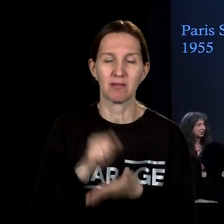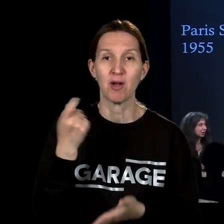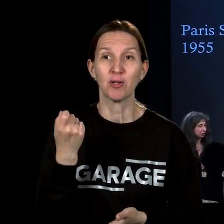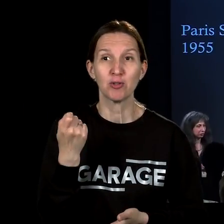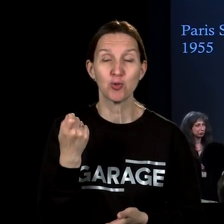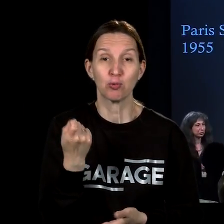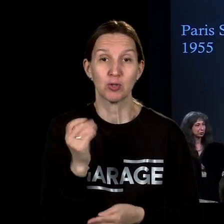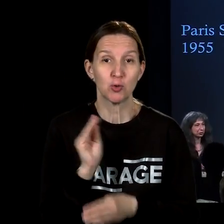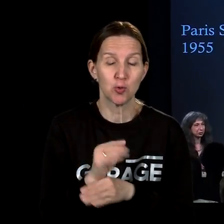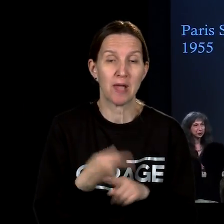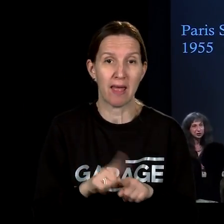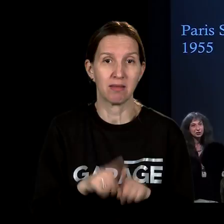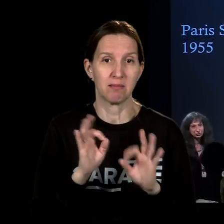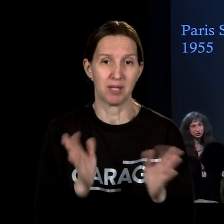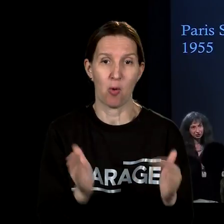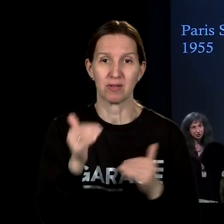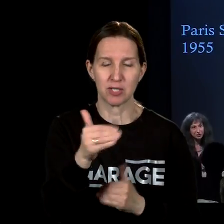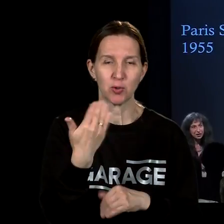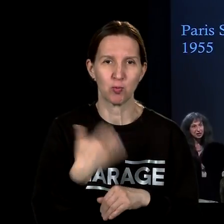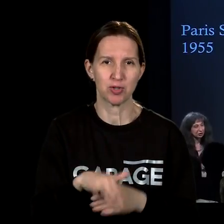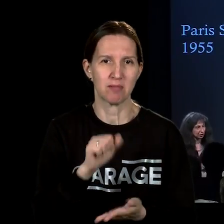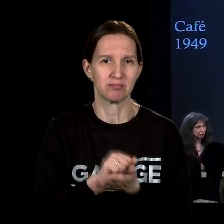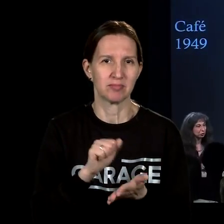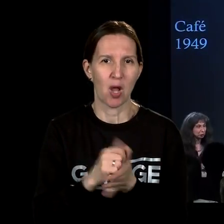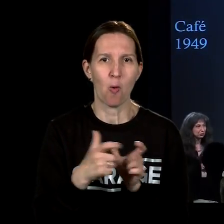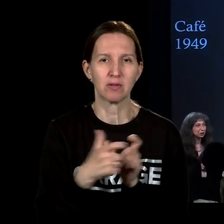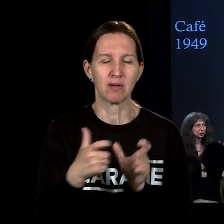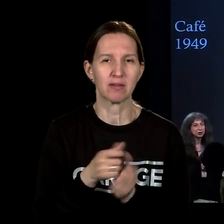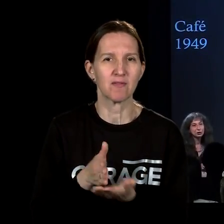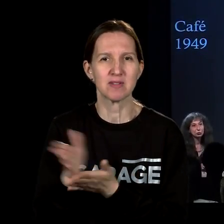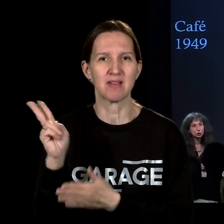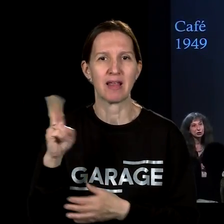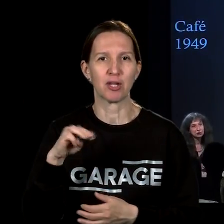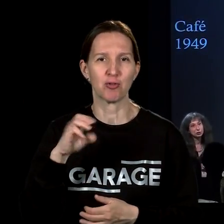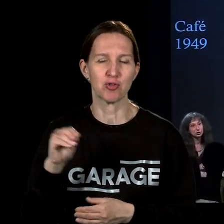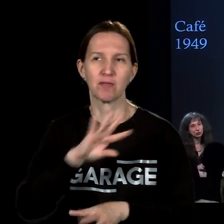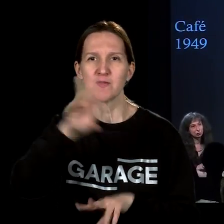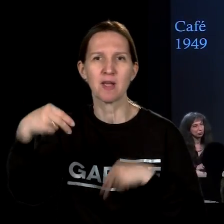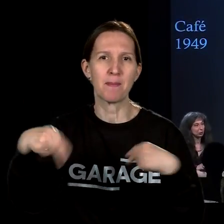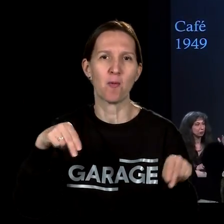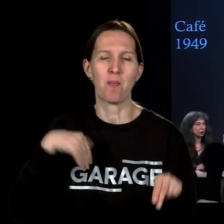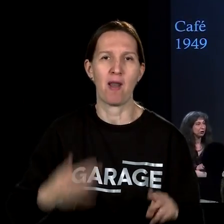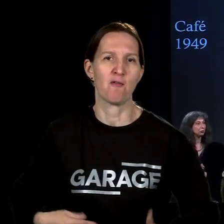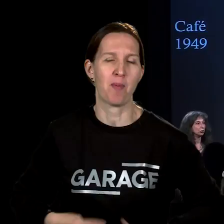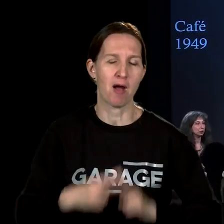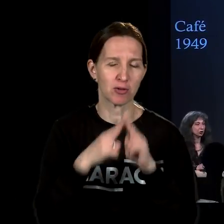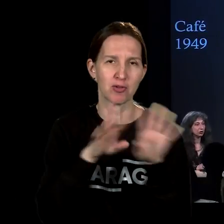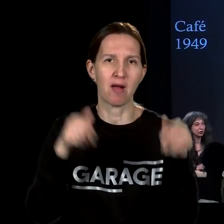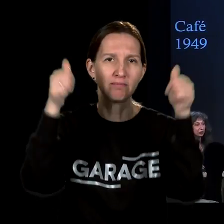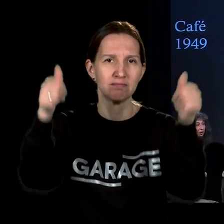висят в плохих кафе, которые, собственно говоря, как ни странно, Фуджита изобретает.